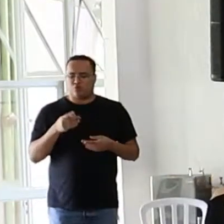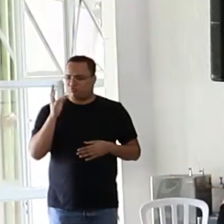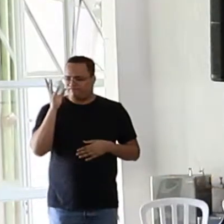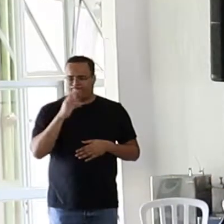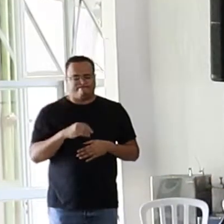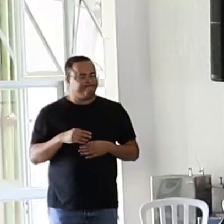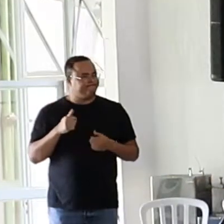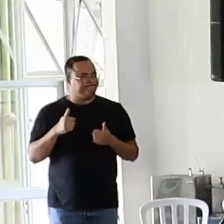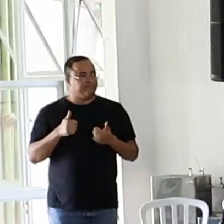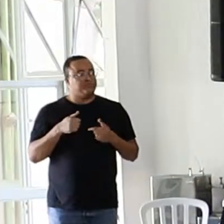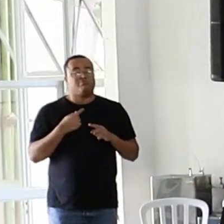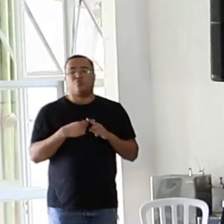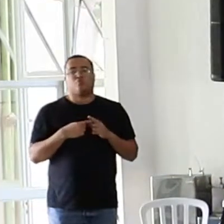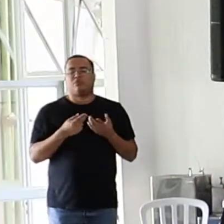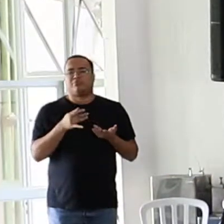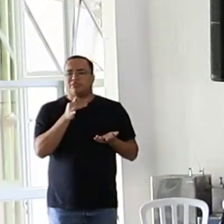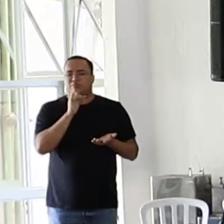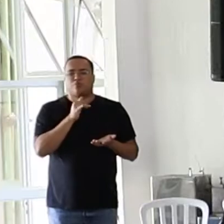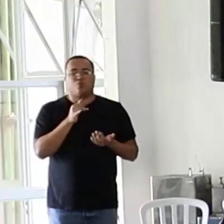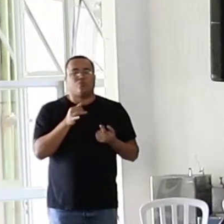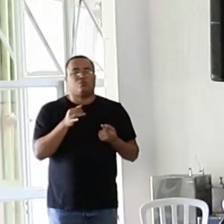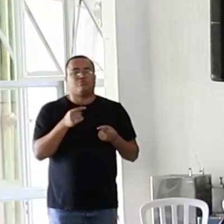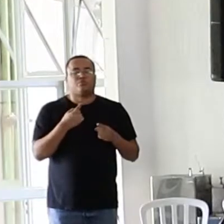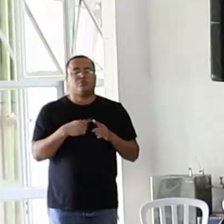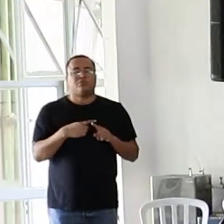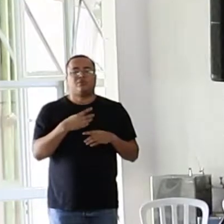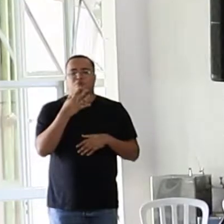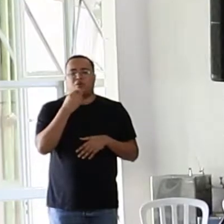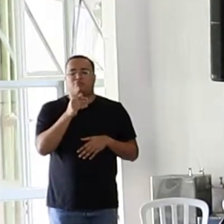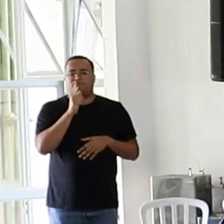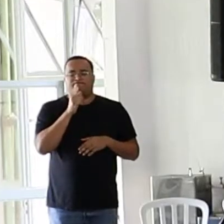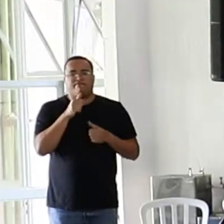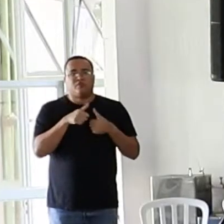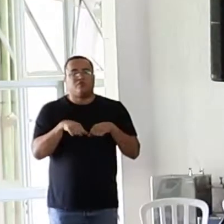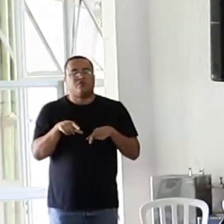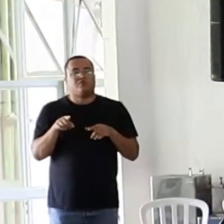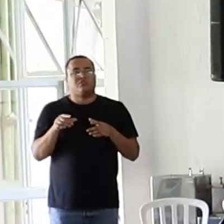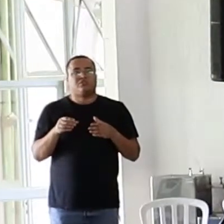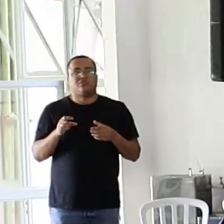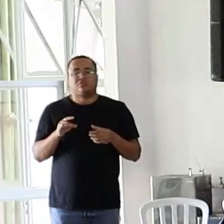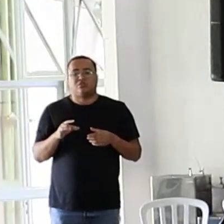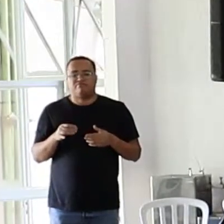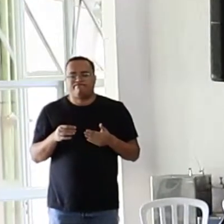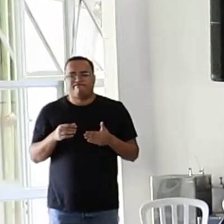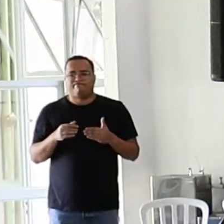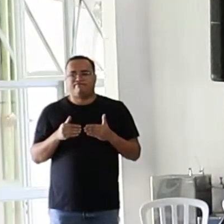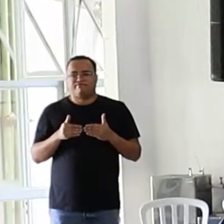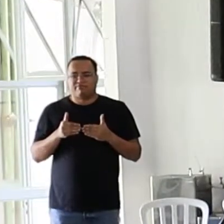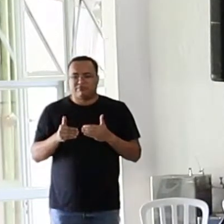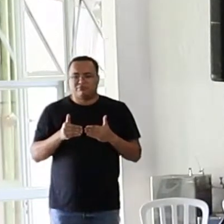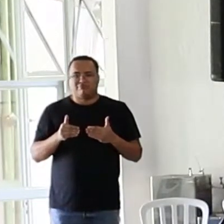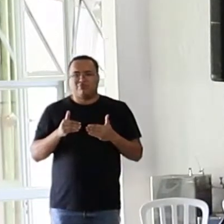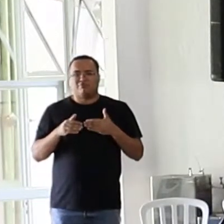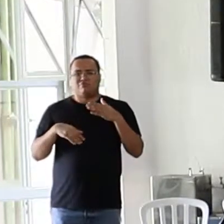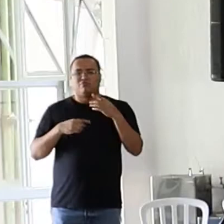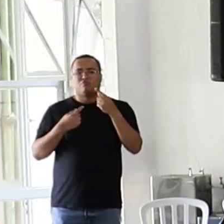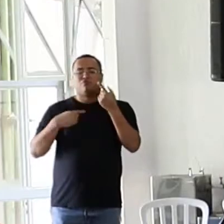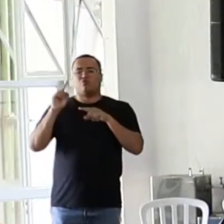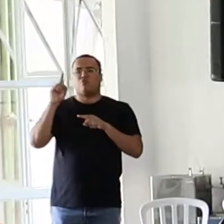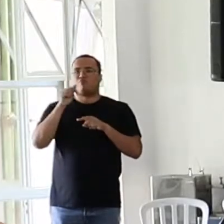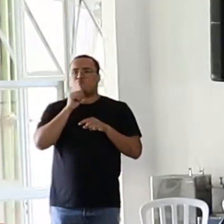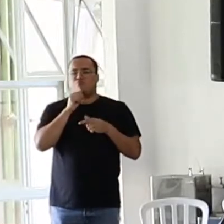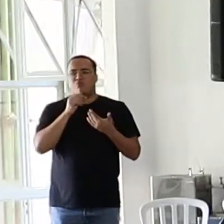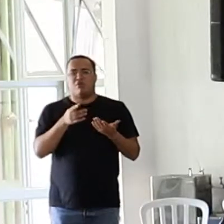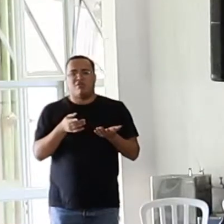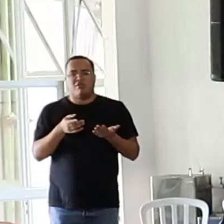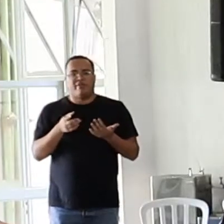bonitos o que que o Guará ainda fica ali nas expectativas de despontar como uma